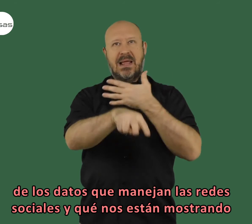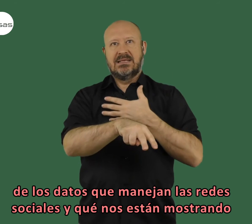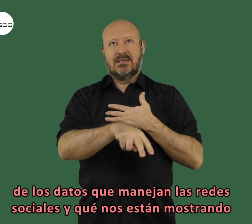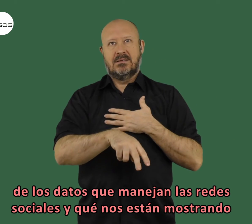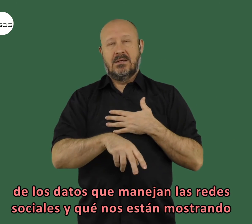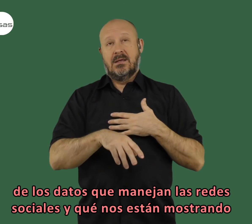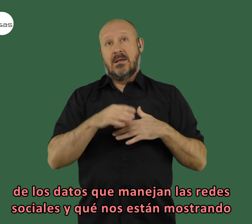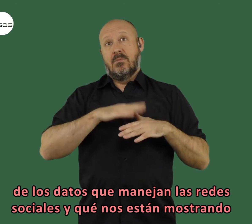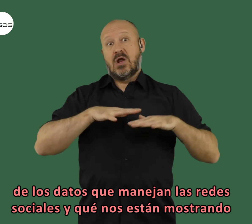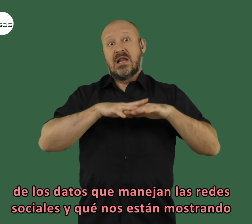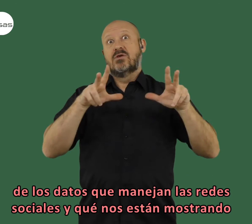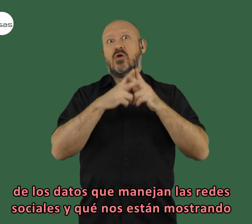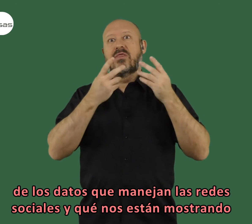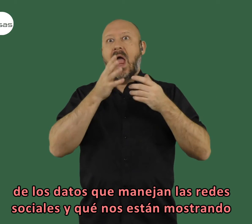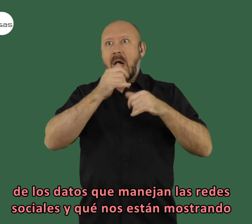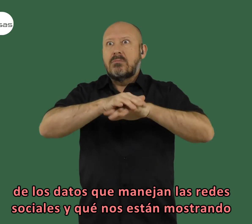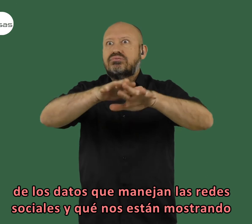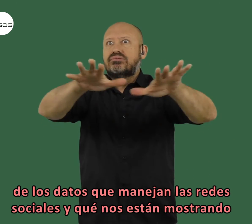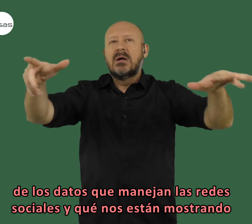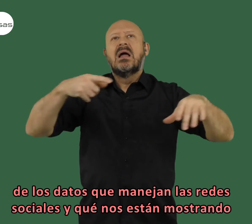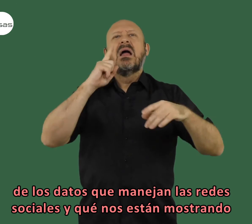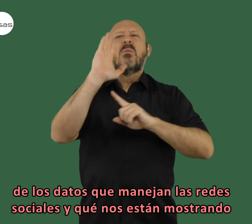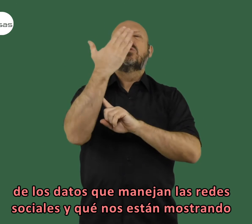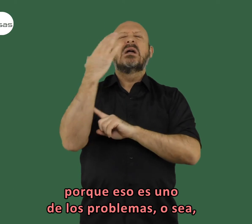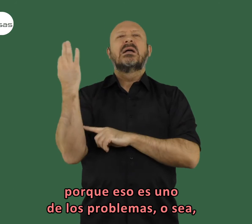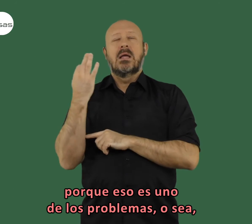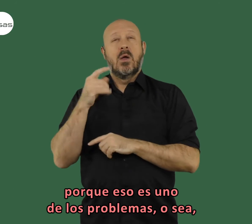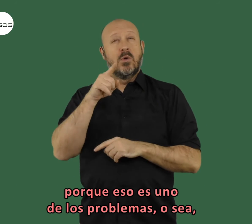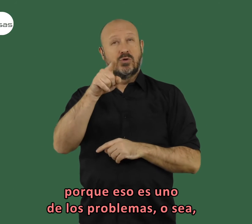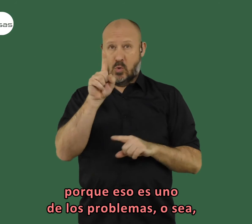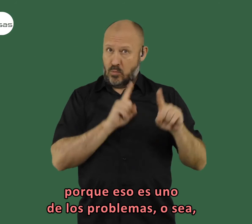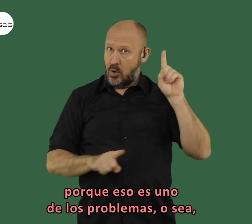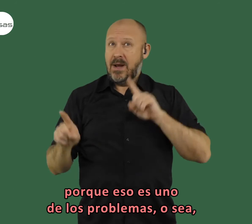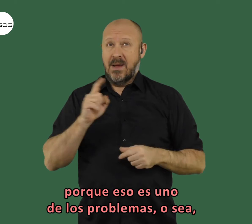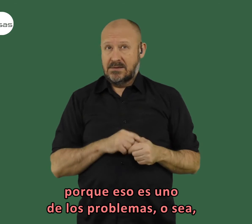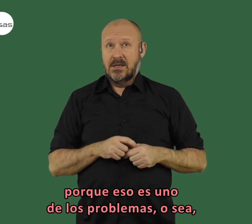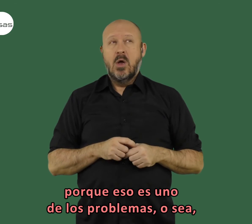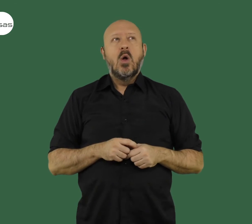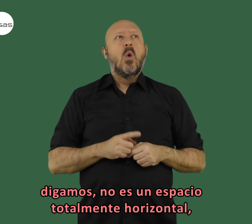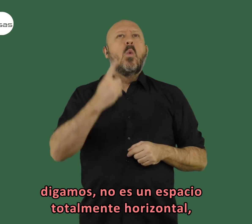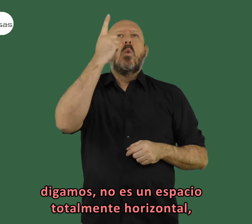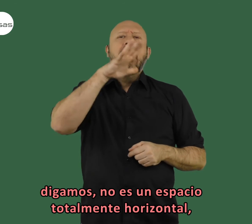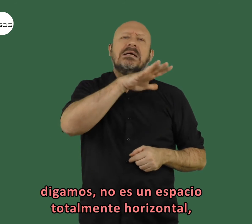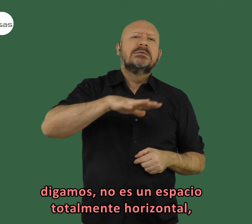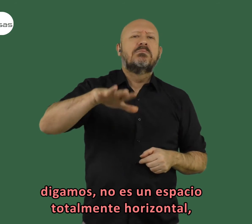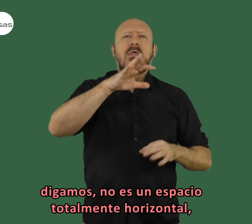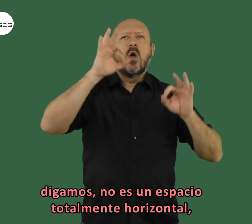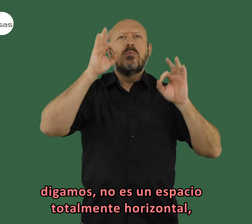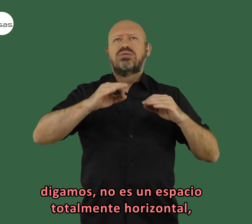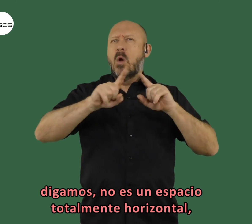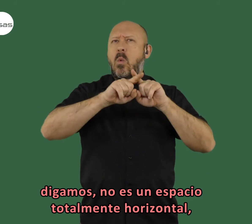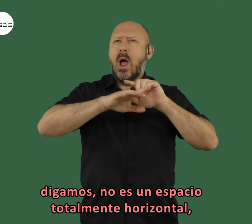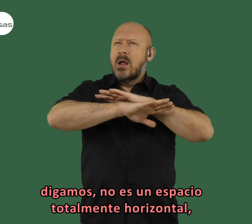datos que manejan las redes sociales y qué nos están mostrando. Porque eso es uno de los problemas. O sea, digamos, no es un